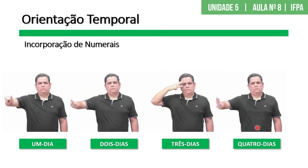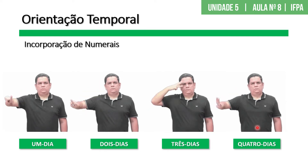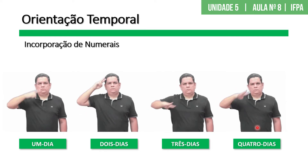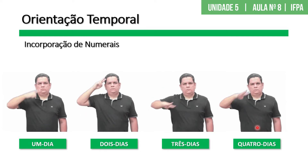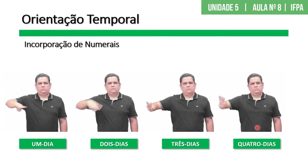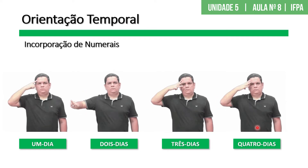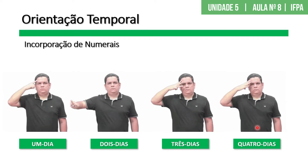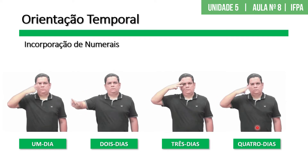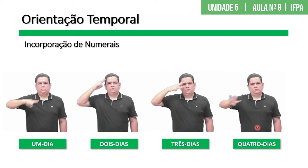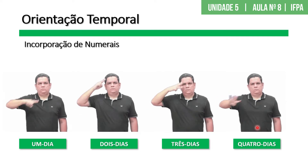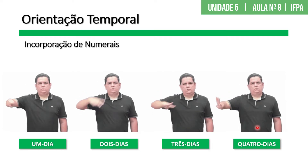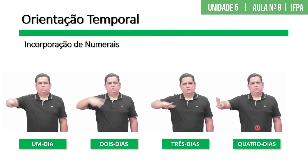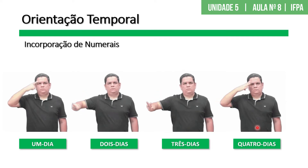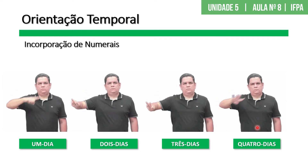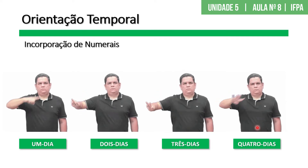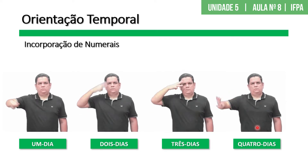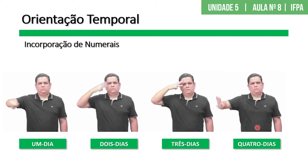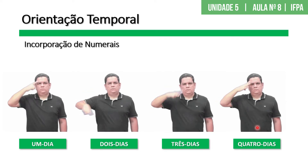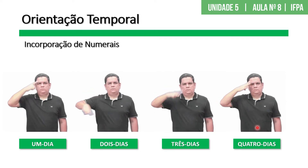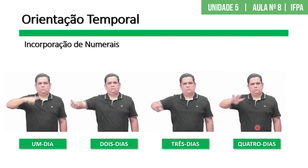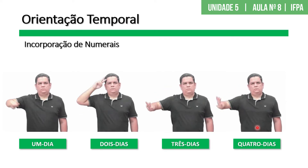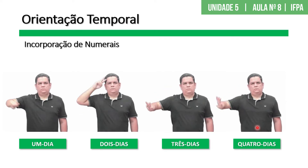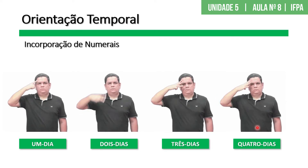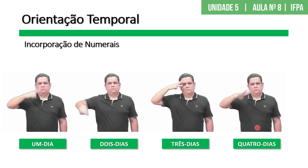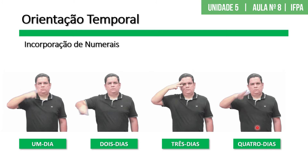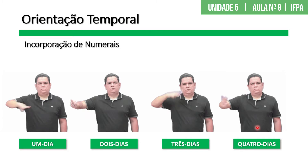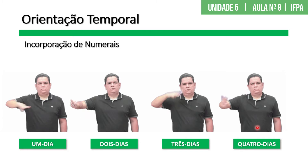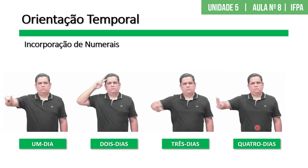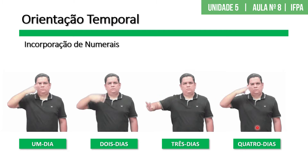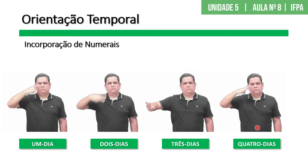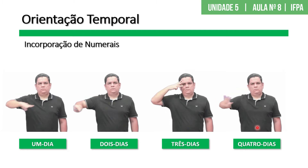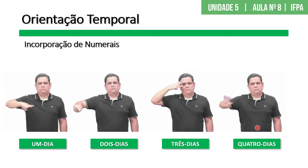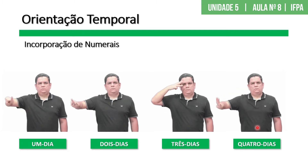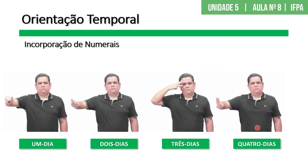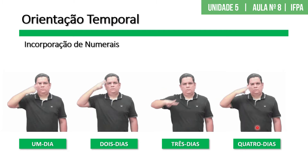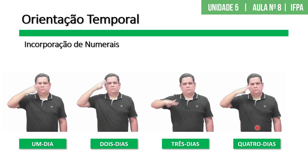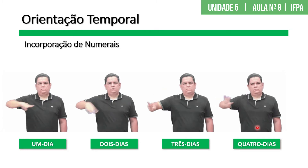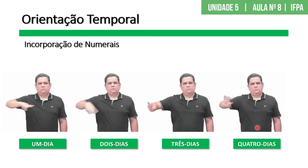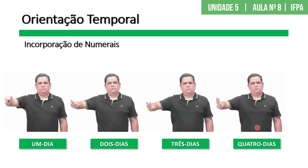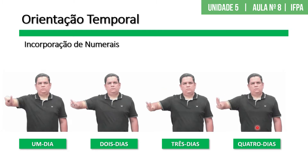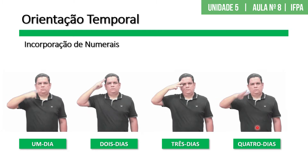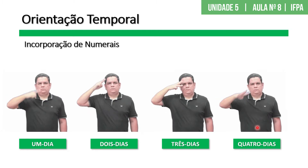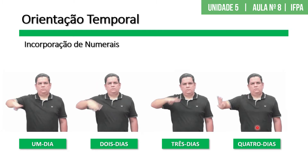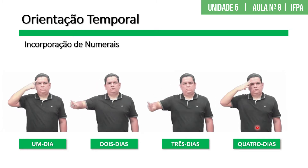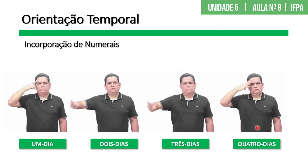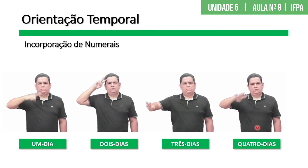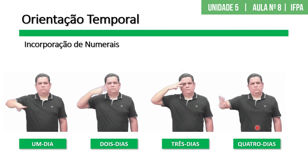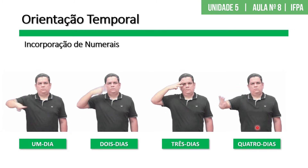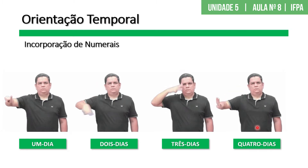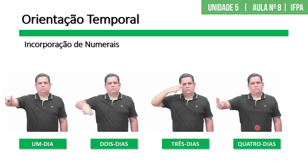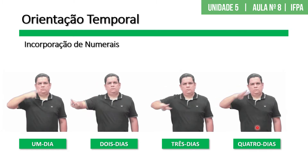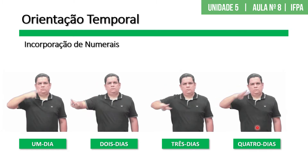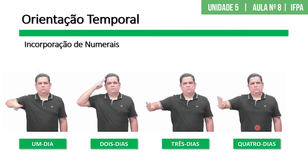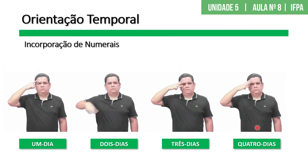slide, isso ficou pesado, alterou aí a velocidade das imagens, de sinalização das imagens, certo?